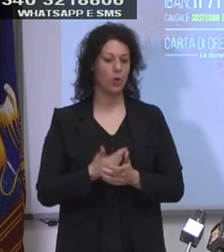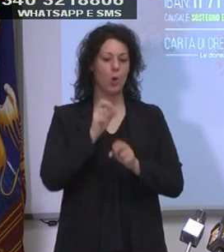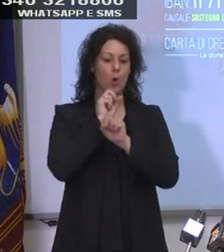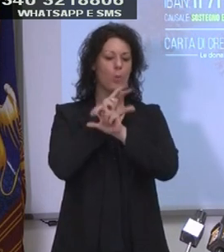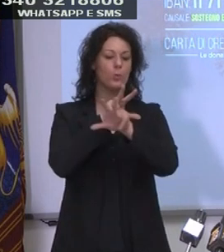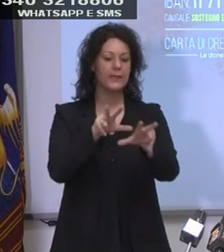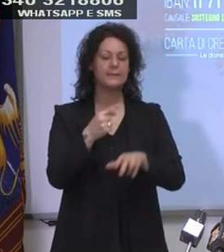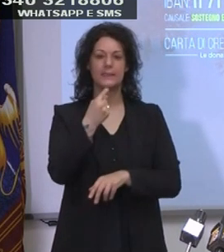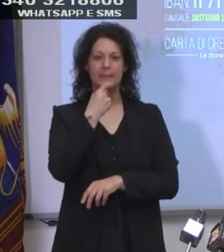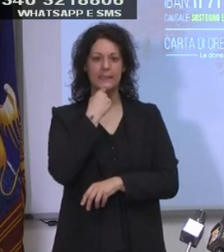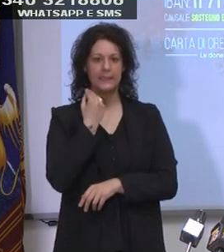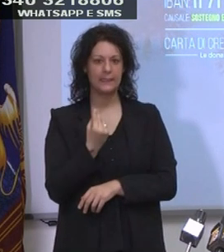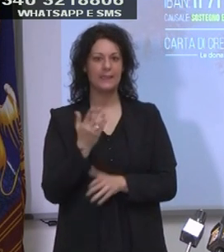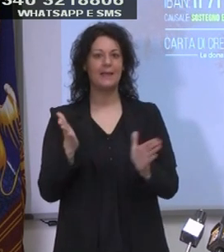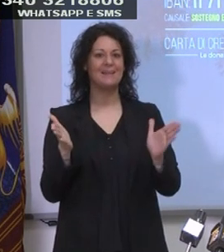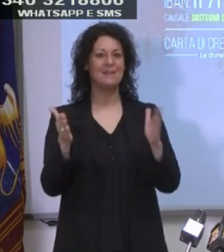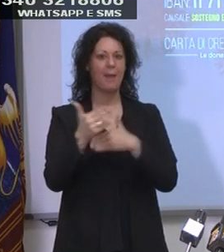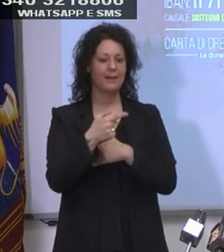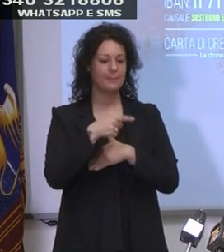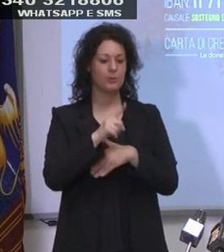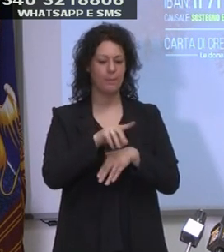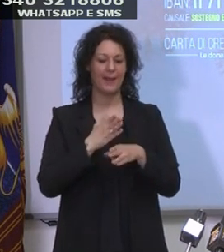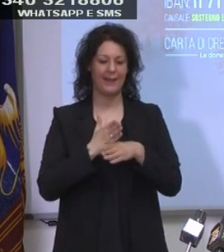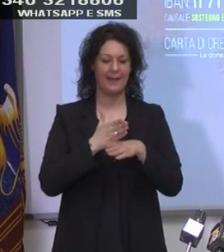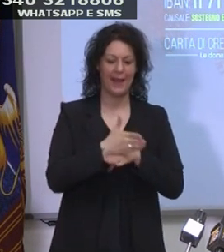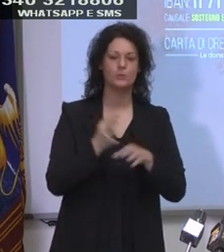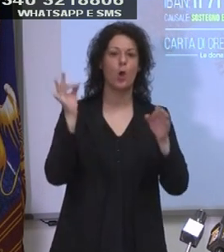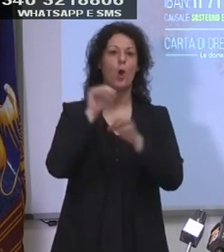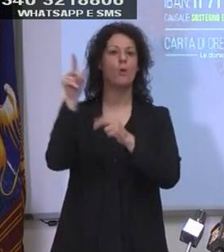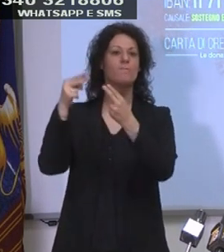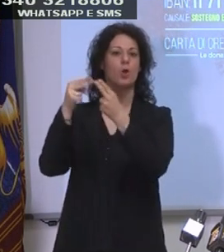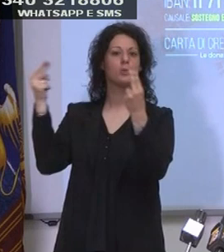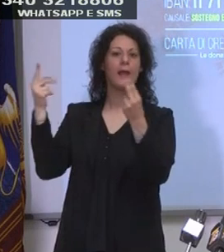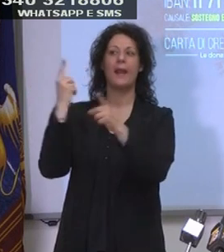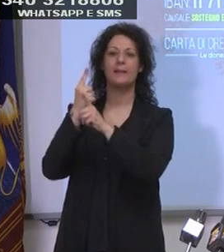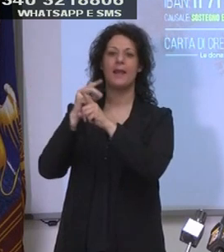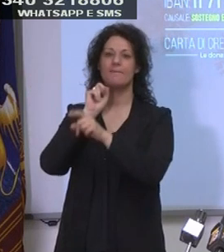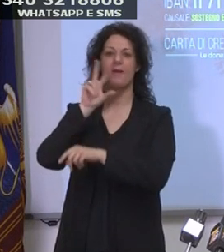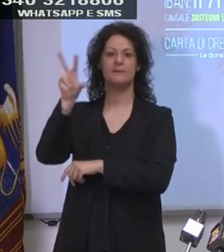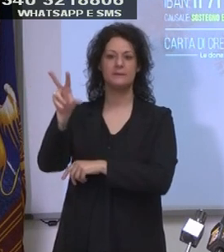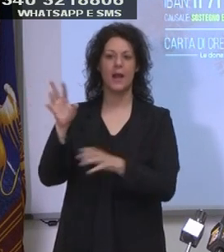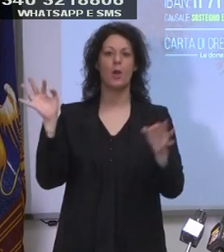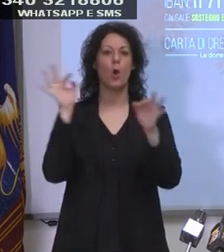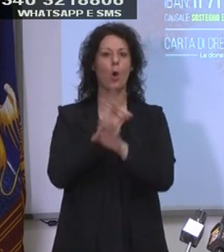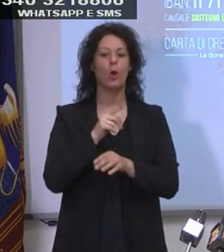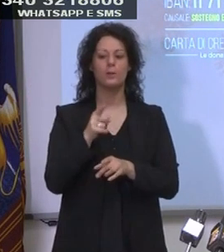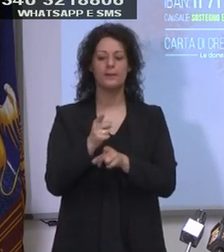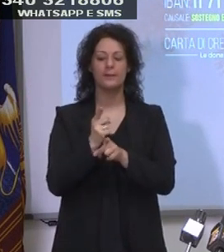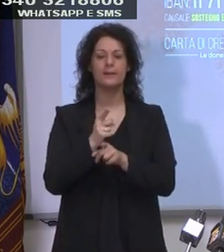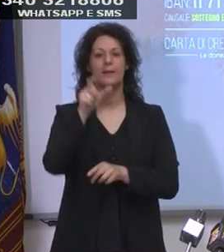di Prevenzione del luogo di ingresso, alla frontiera o al luogo dove dichiara il lavoratore straniero il